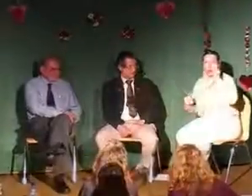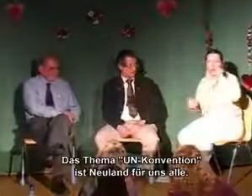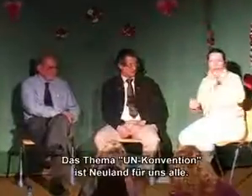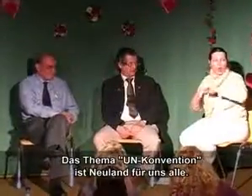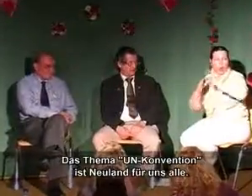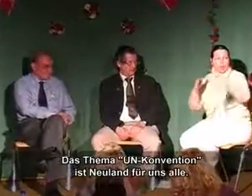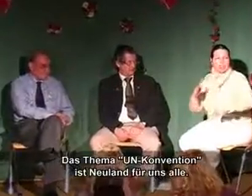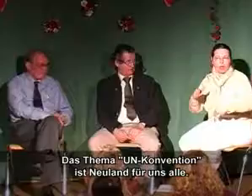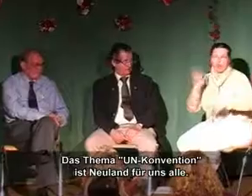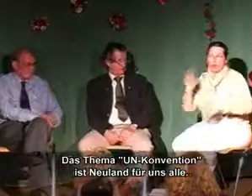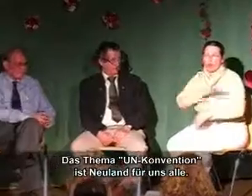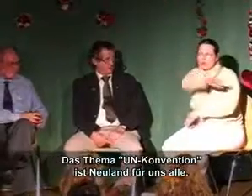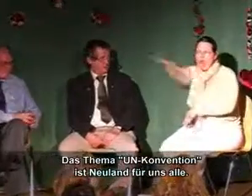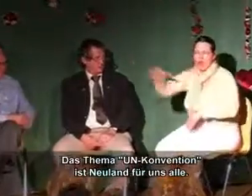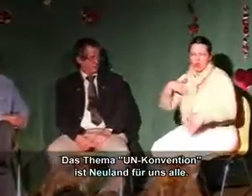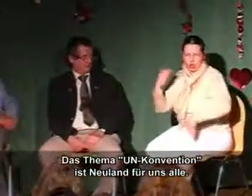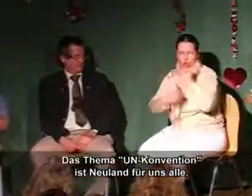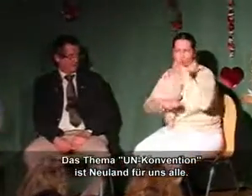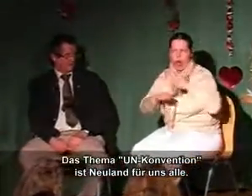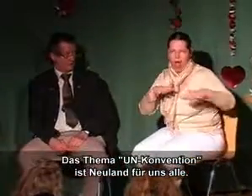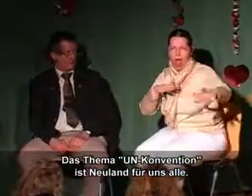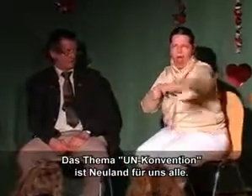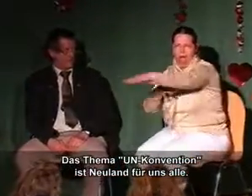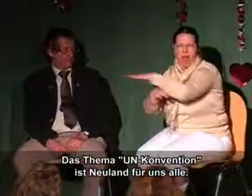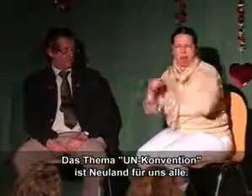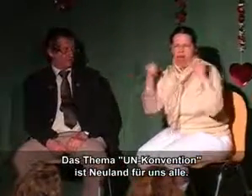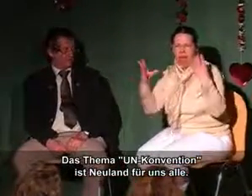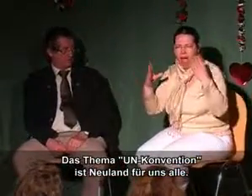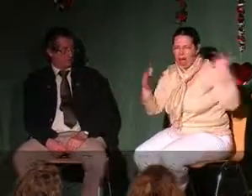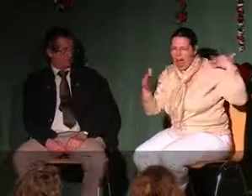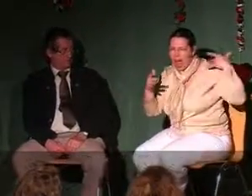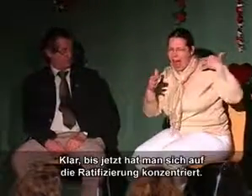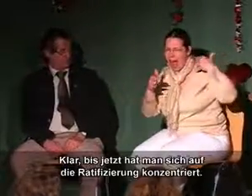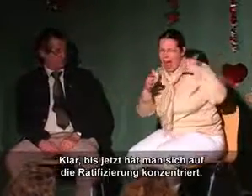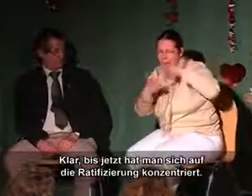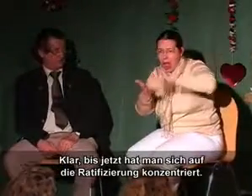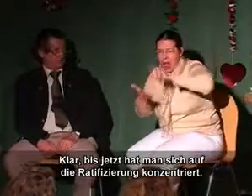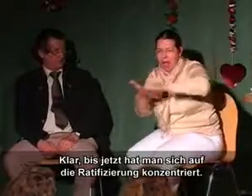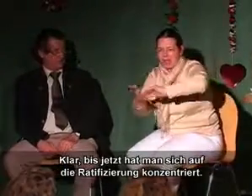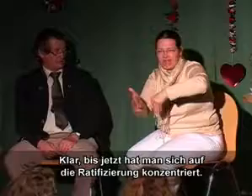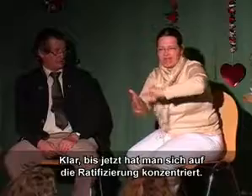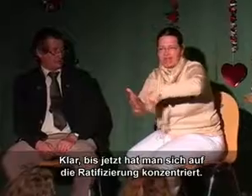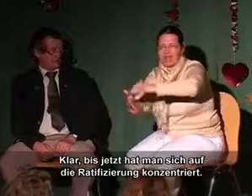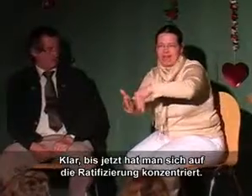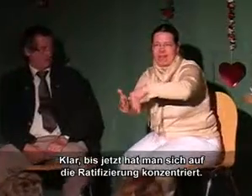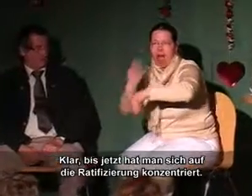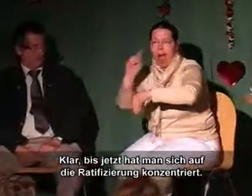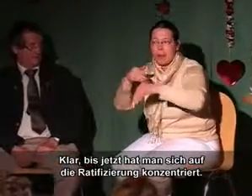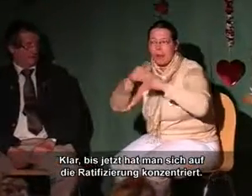Das Thema UN-Konvention ist Neuland für uns alle. Klar, bis jetzt hat man sich auf die Ratifizierung